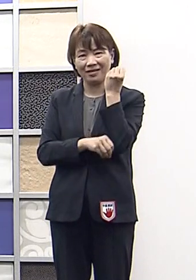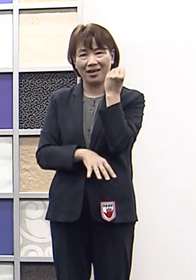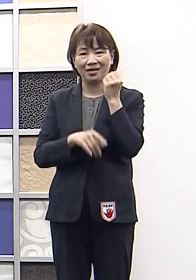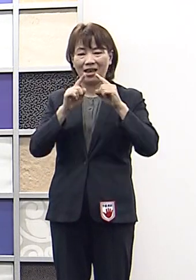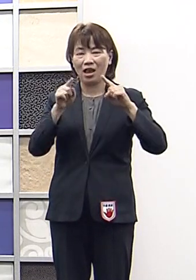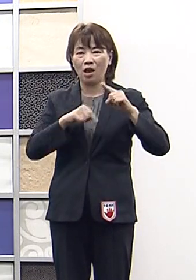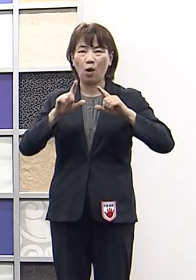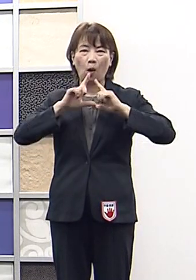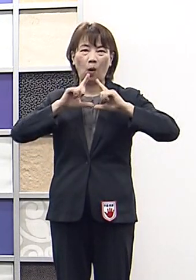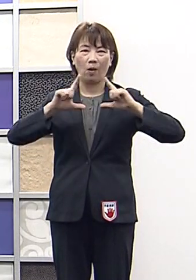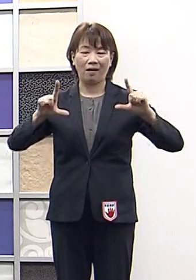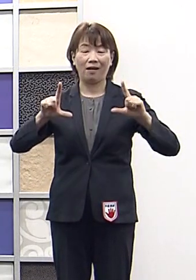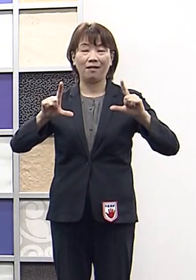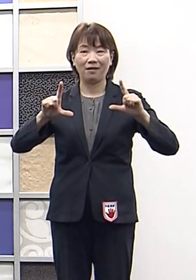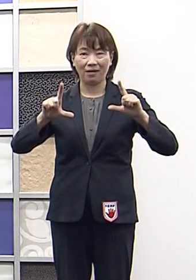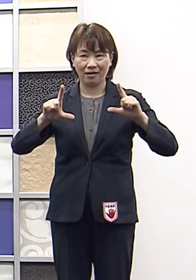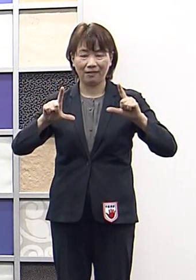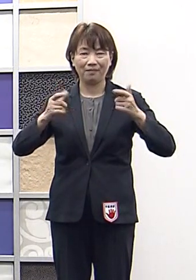をするべく、